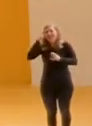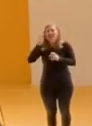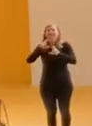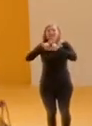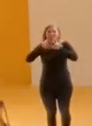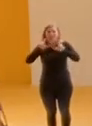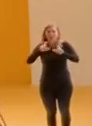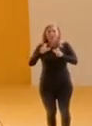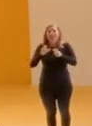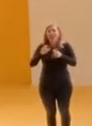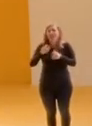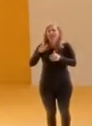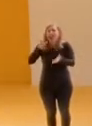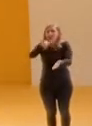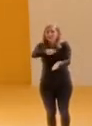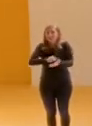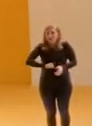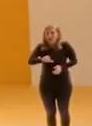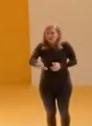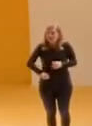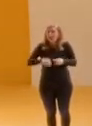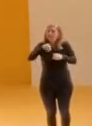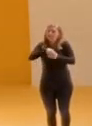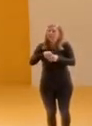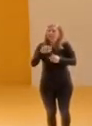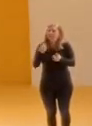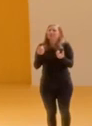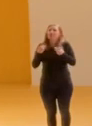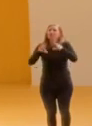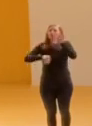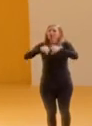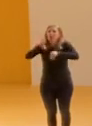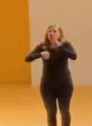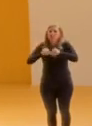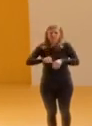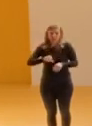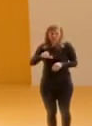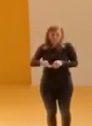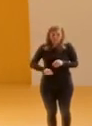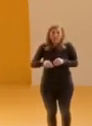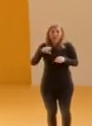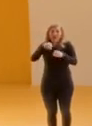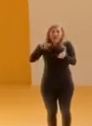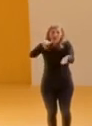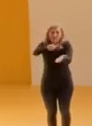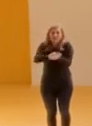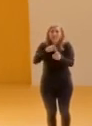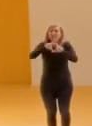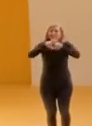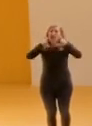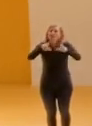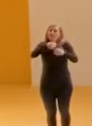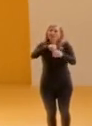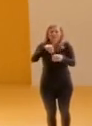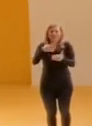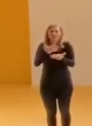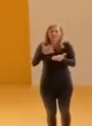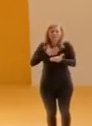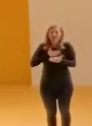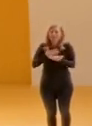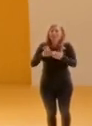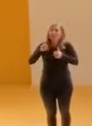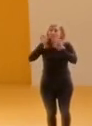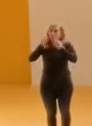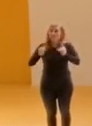to taki w którym stosuje się księgowość kapitałową czyli taki zakład który określa swoją pozycję dochodową przez kalkulację